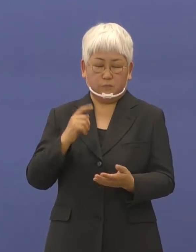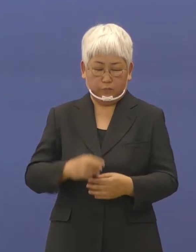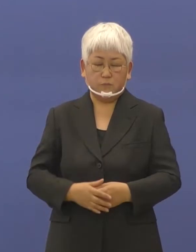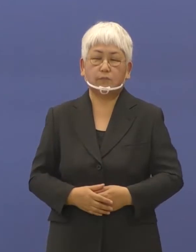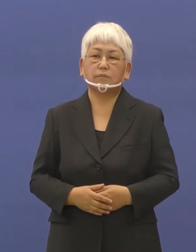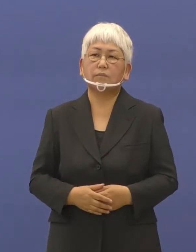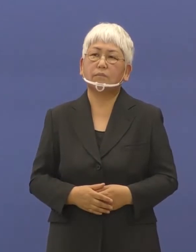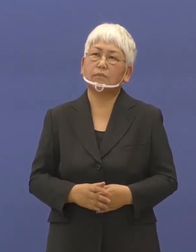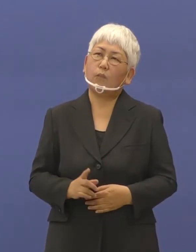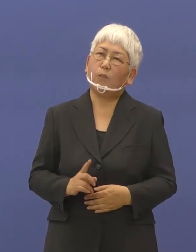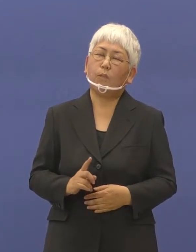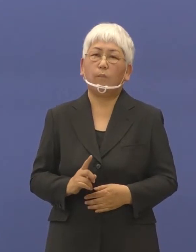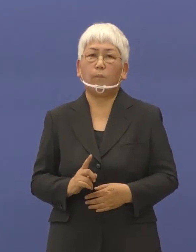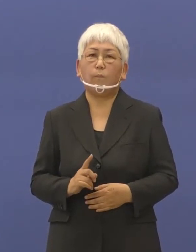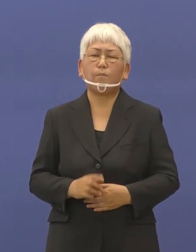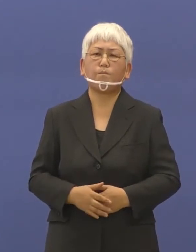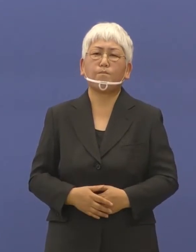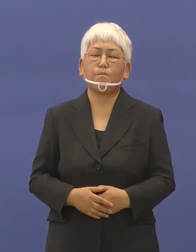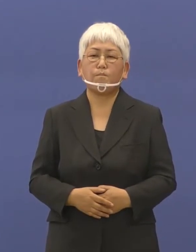そうですね、